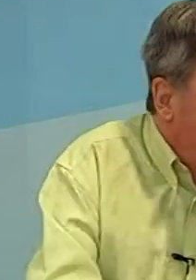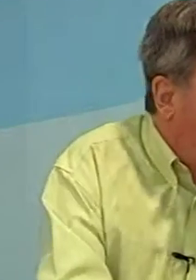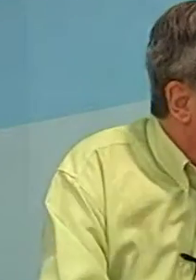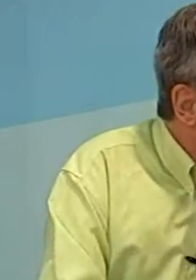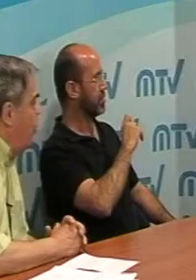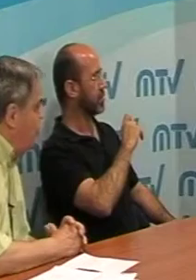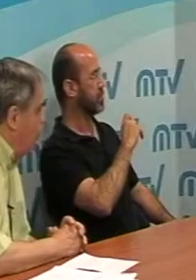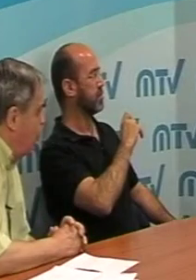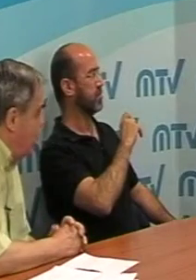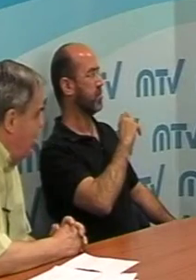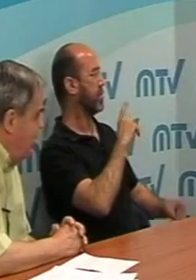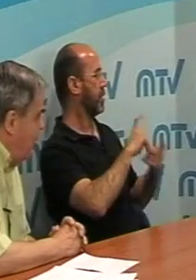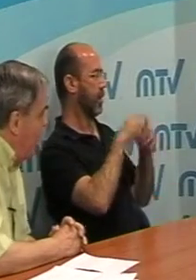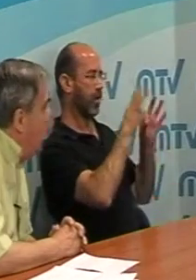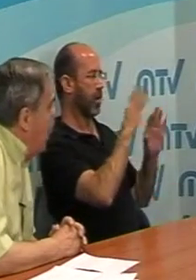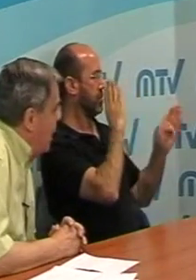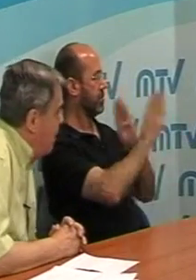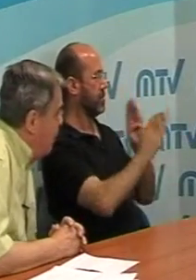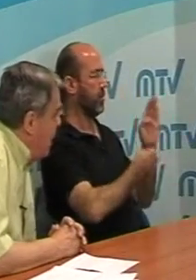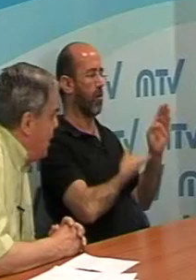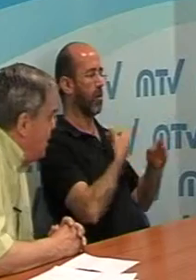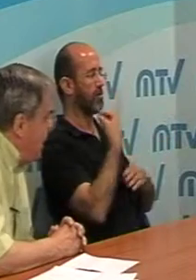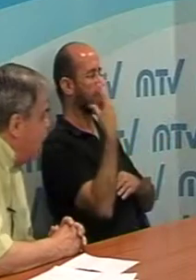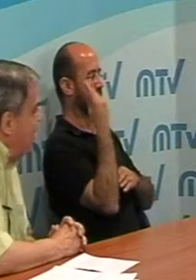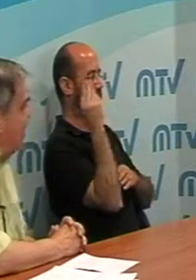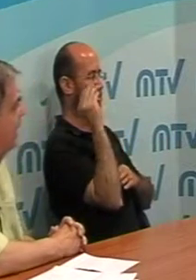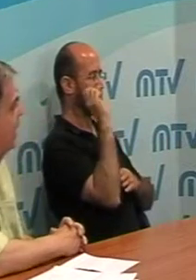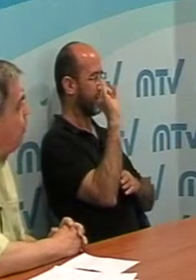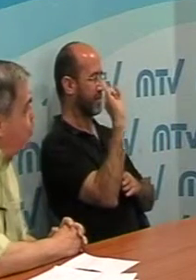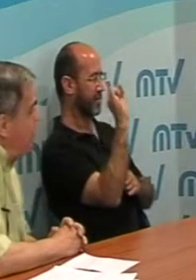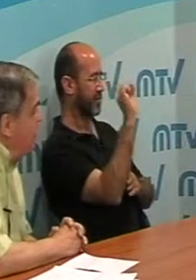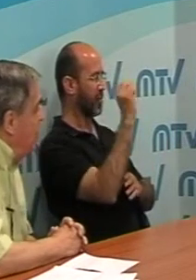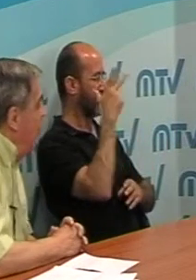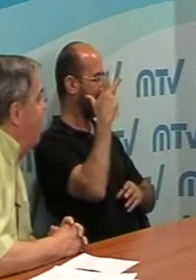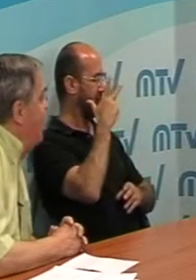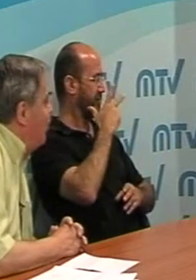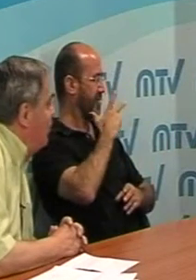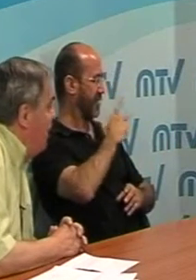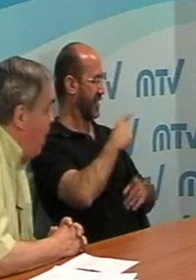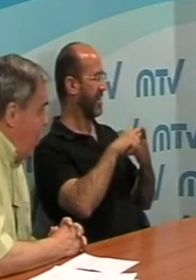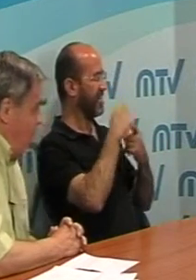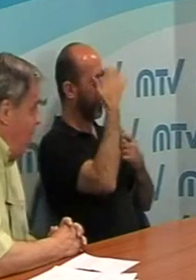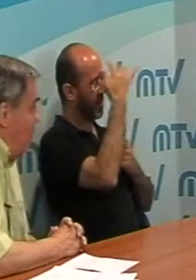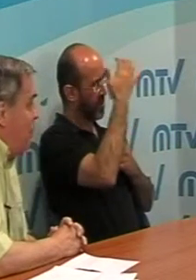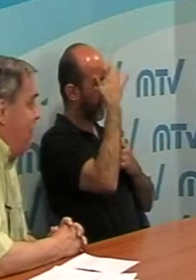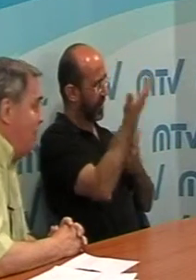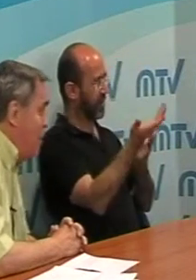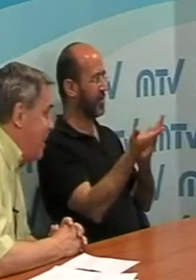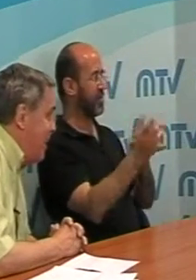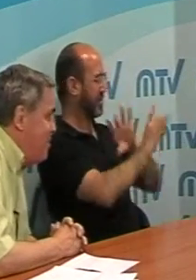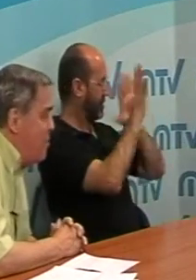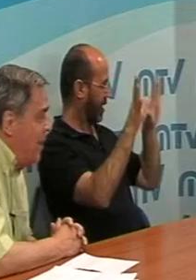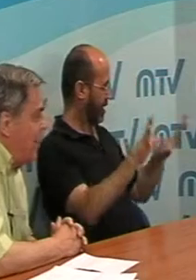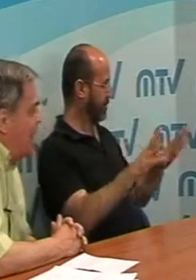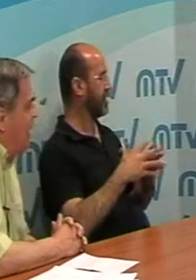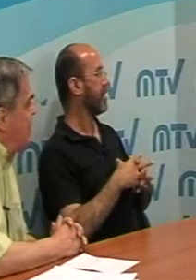siendo, tremendo pintún, un galán de cine. Entonces, imagino,